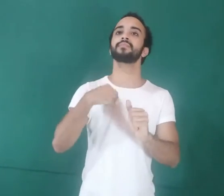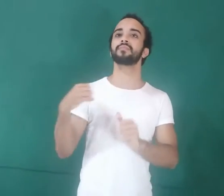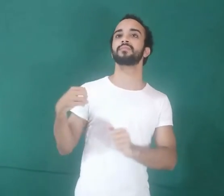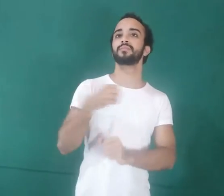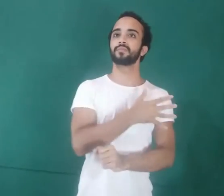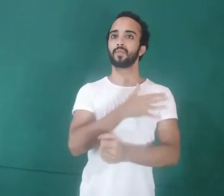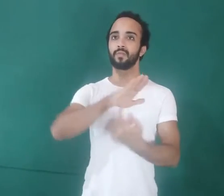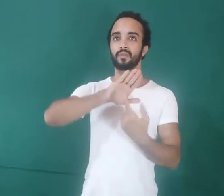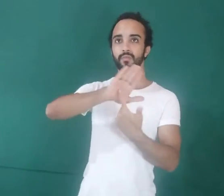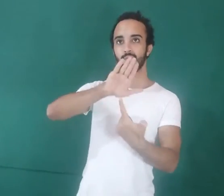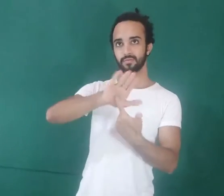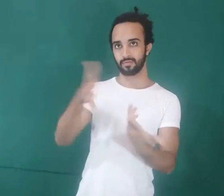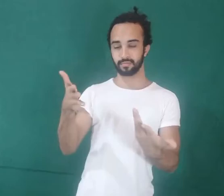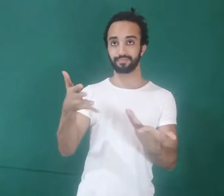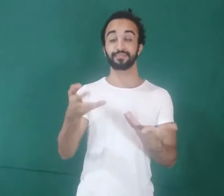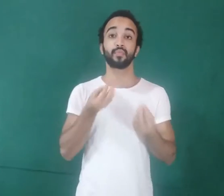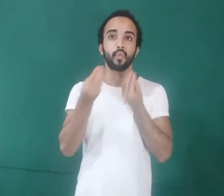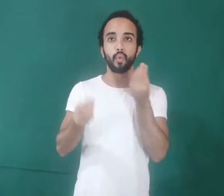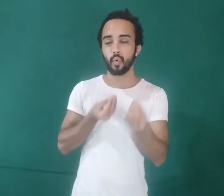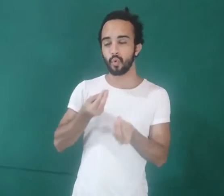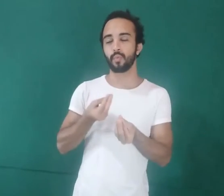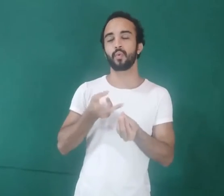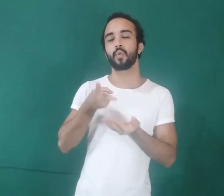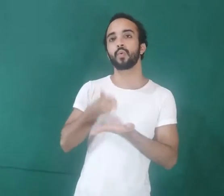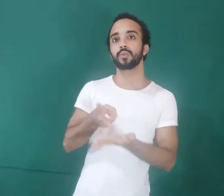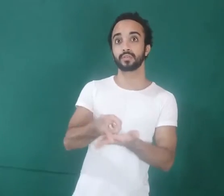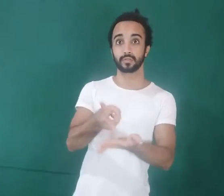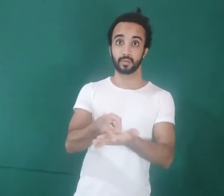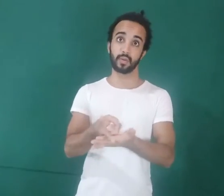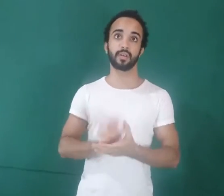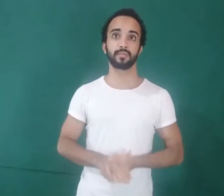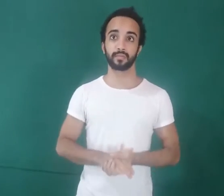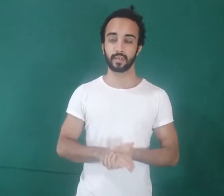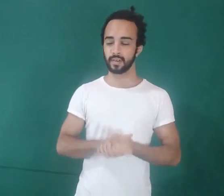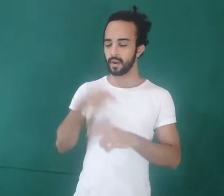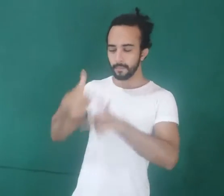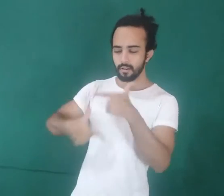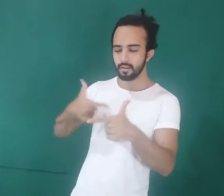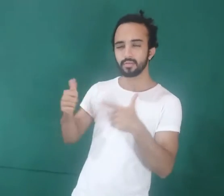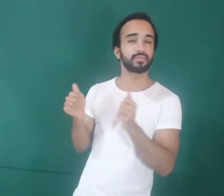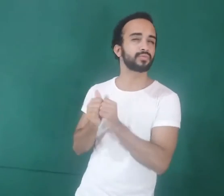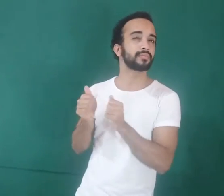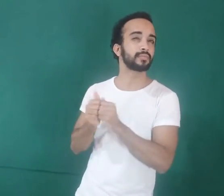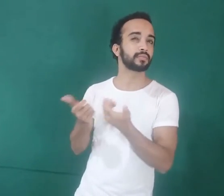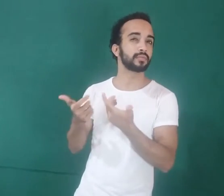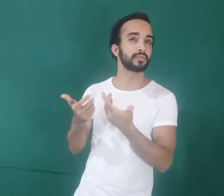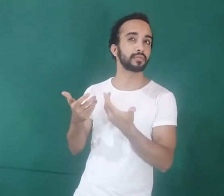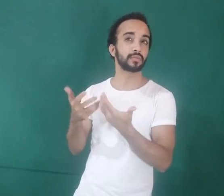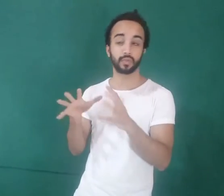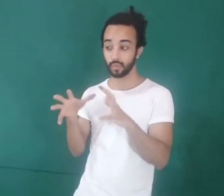necessidades de produção? Como é que a gente pode manter vivo o desejo de estar trabalhando juntinhas? Agrupamento